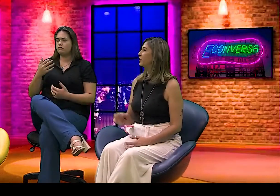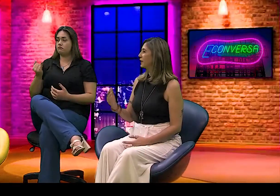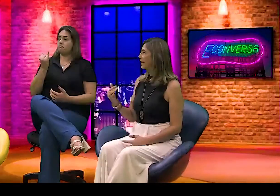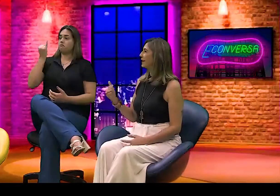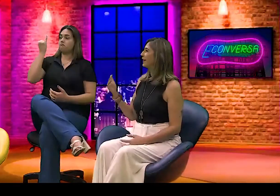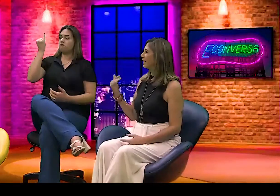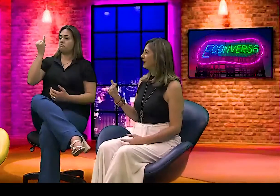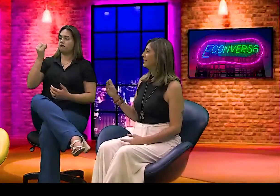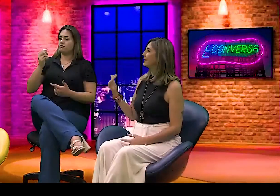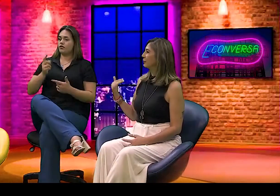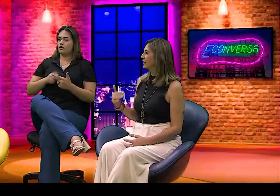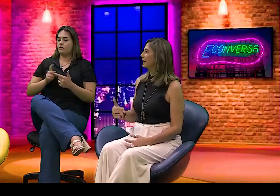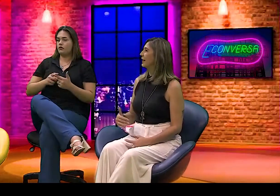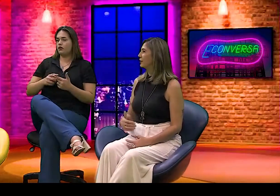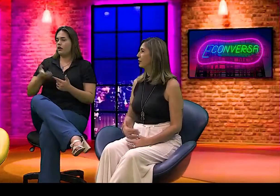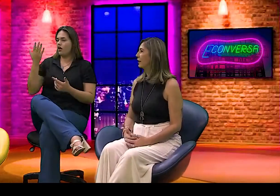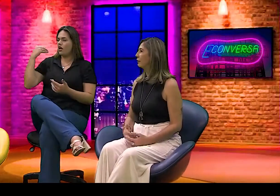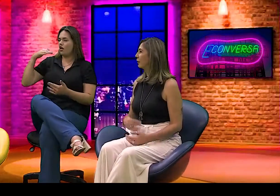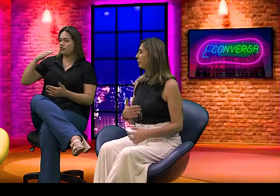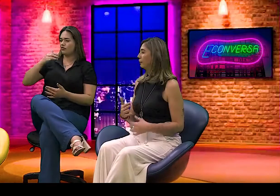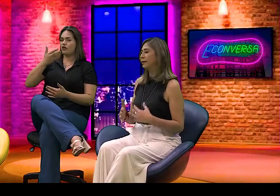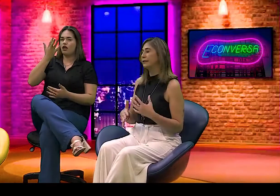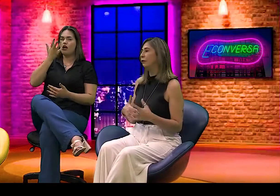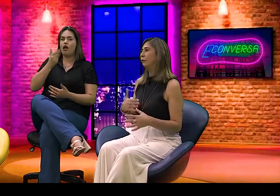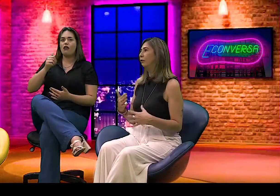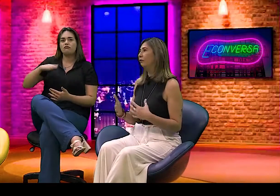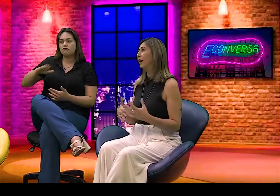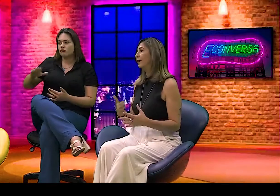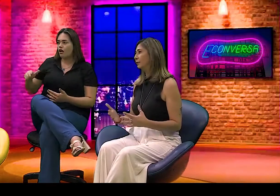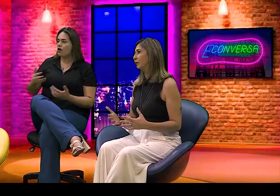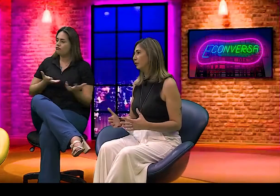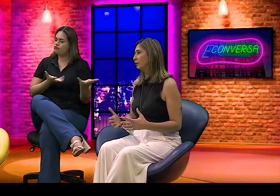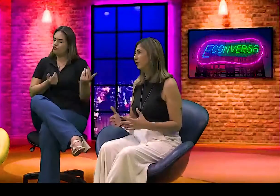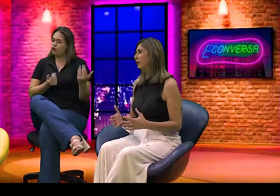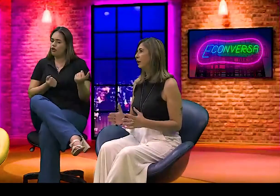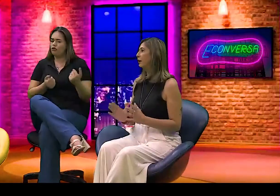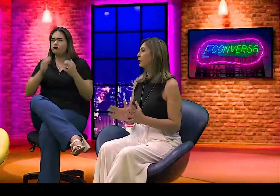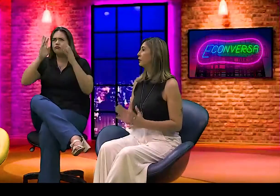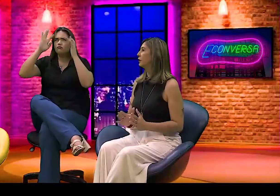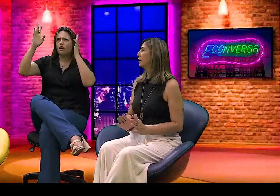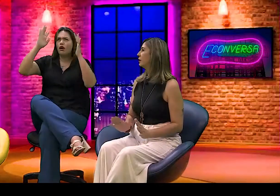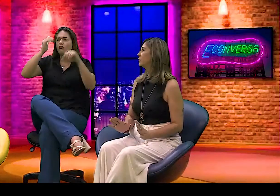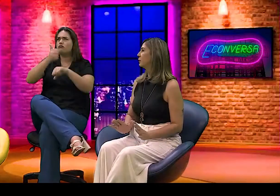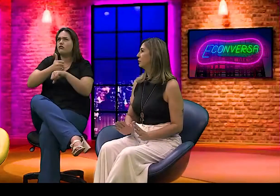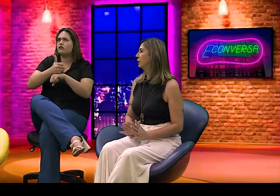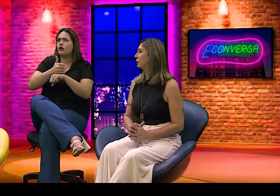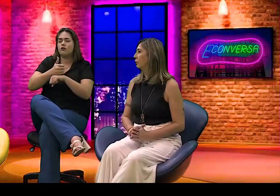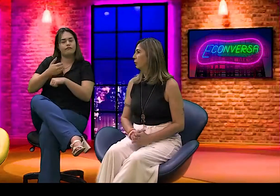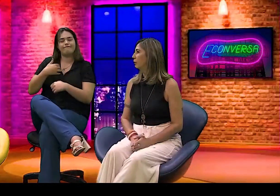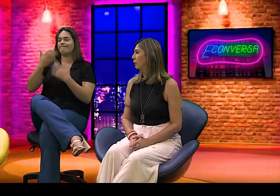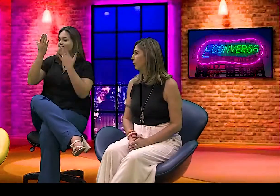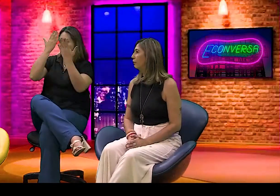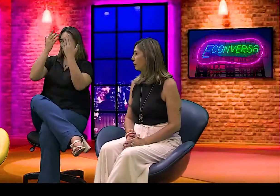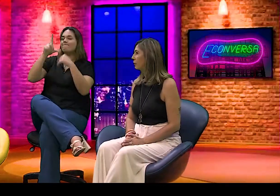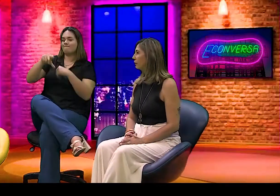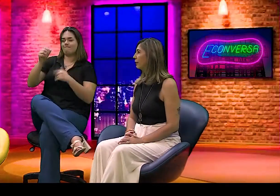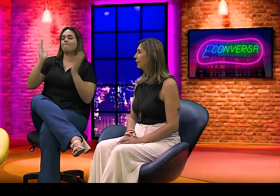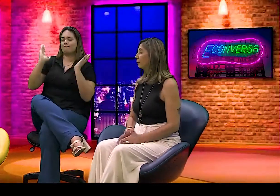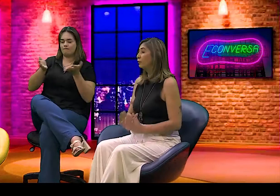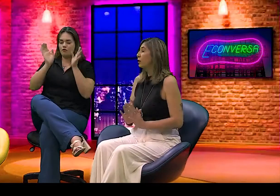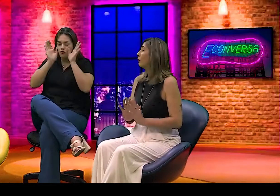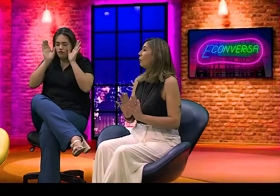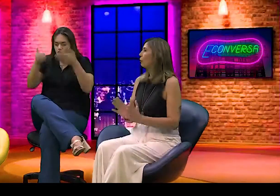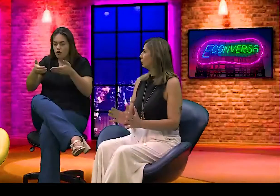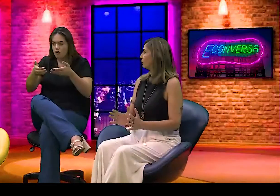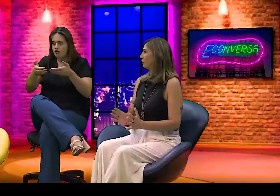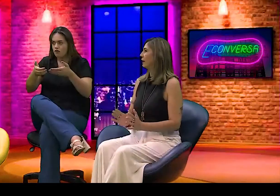quando a gente lá é criança, adolescente, né, que fica pensando em várias profissões, eu já tinha a psicologia como foco, eu